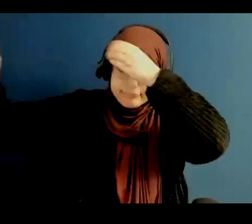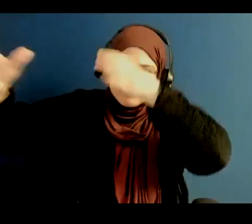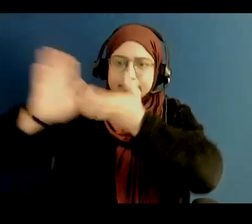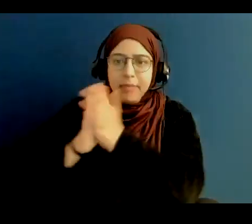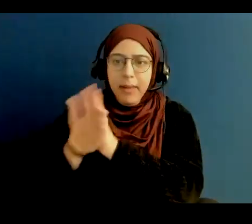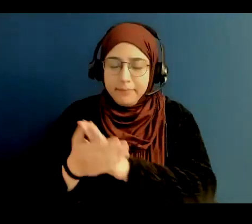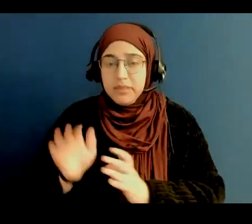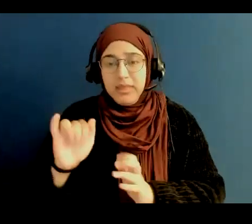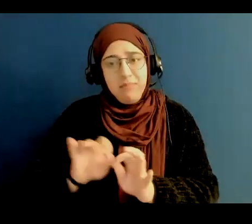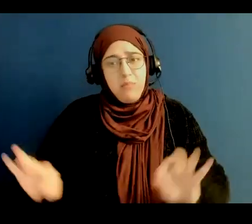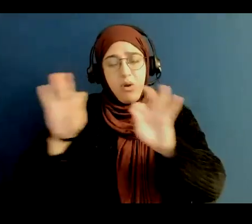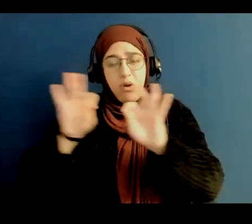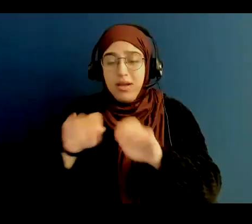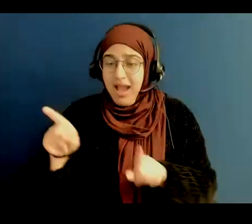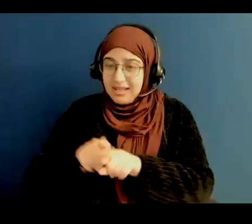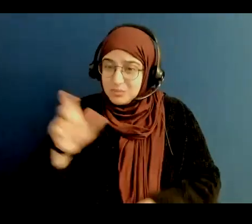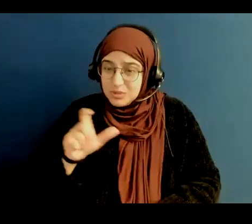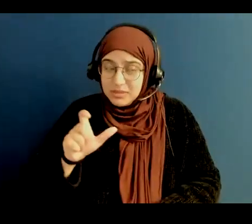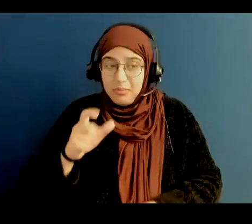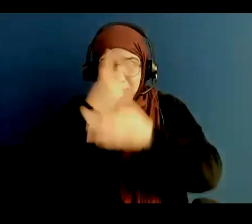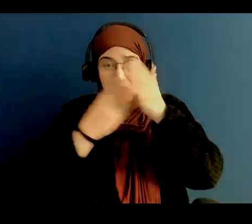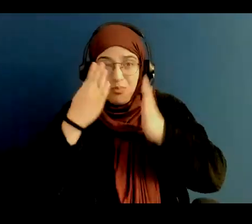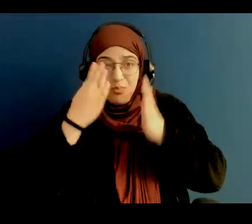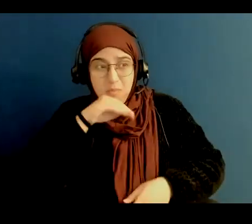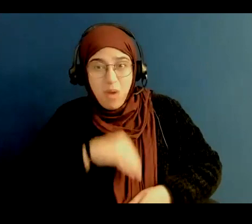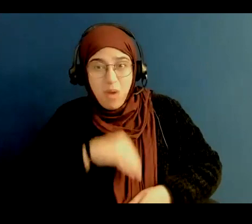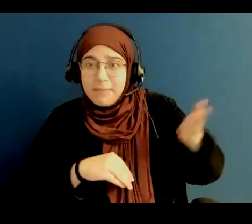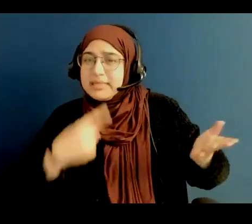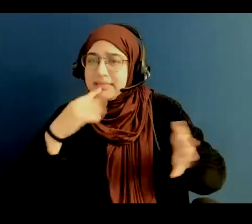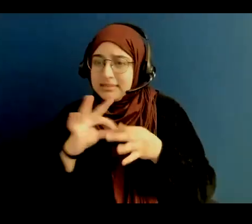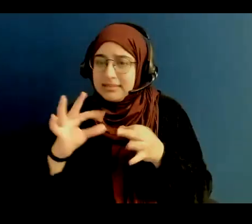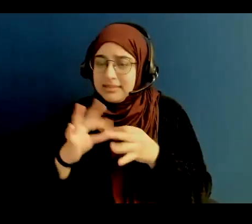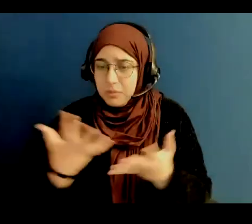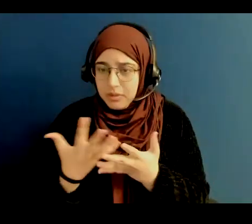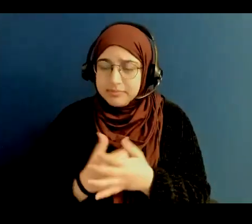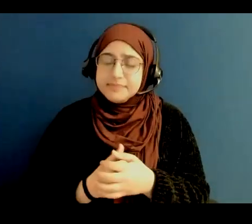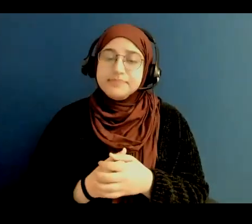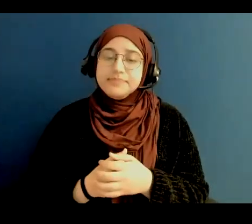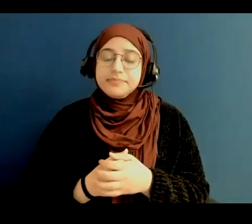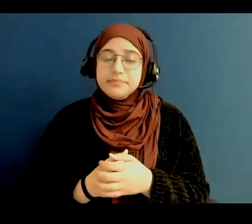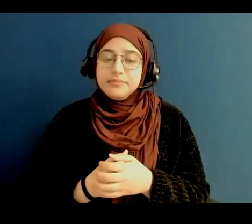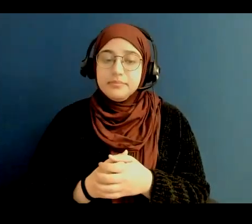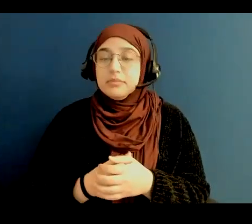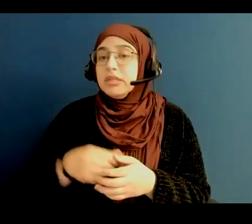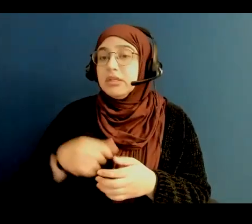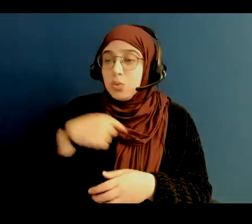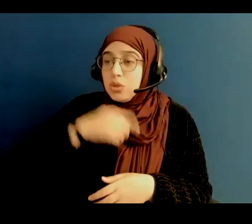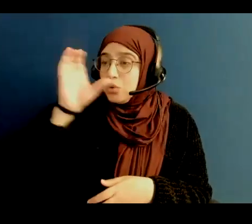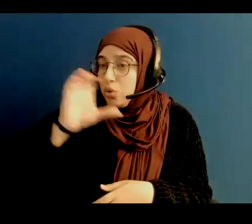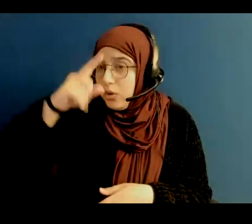As a Muslim, the Prophet ﷺ said, طلب العلم فريضة على كل Muslim, that seeking knowledge